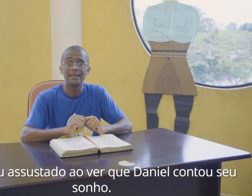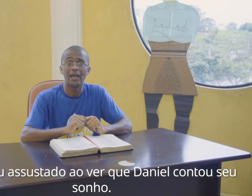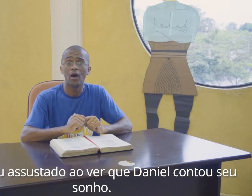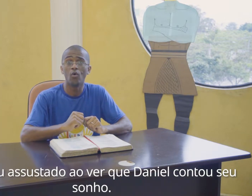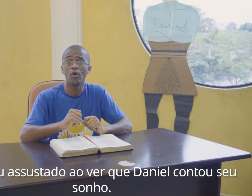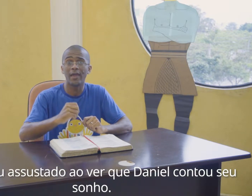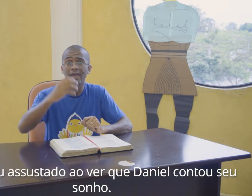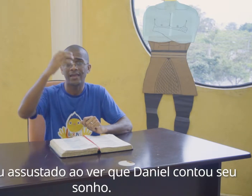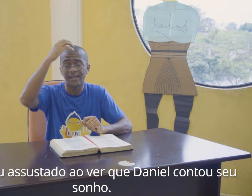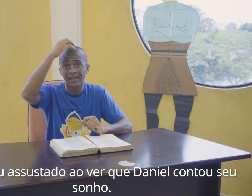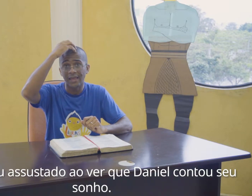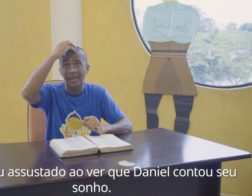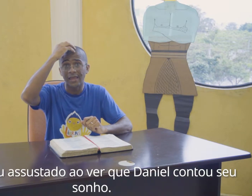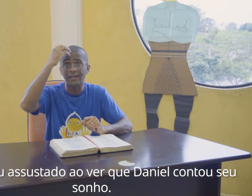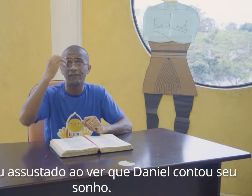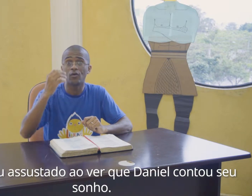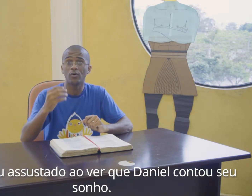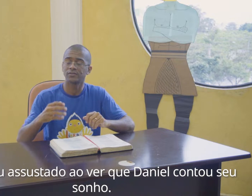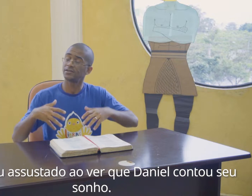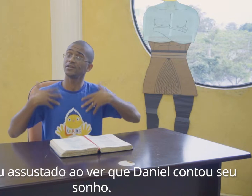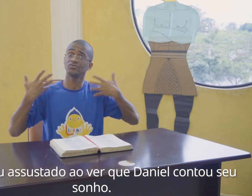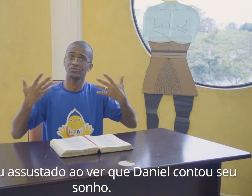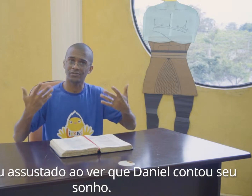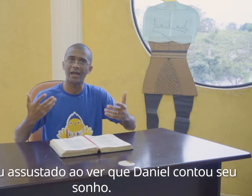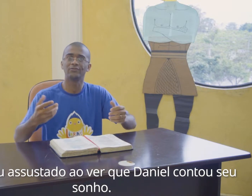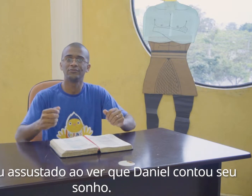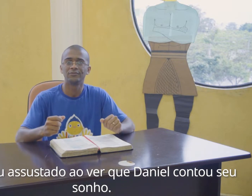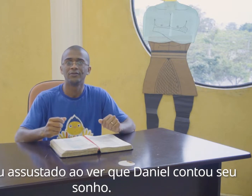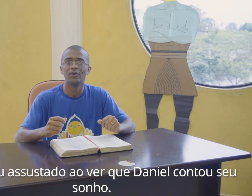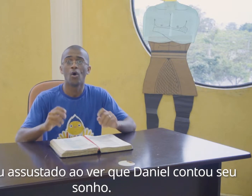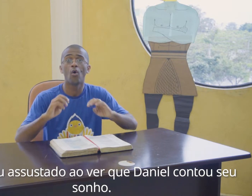E o rei, ele ficou assim assustado